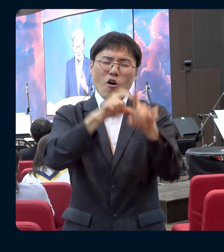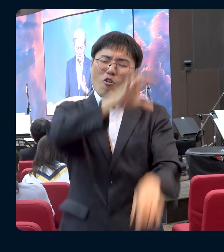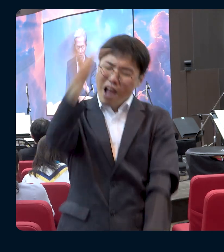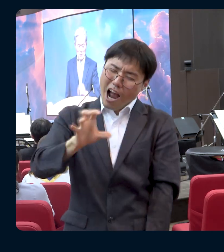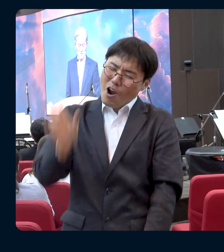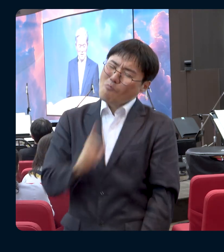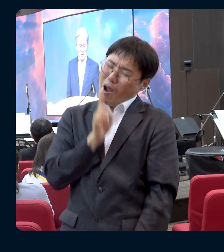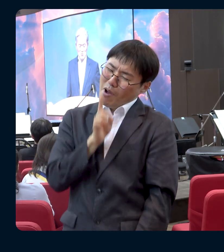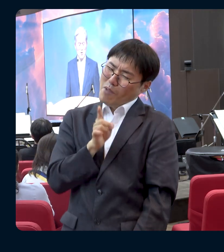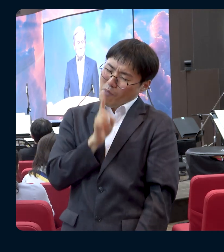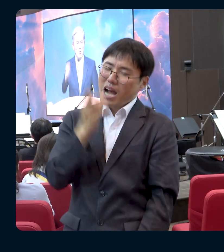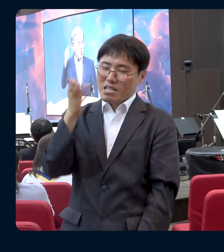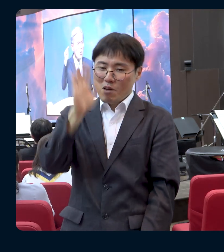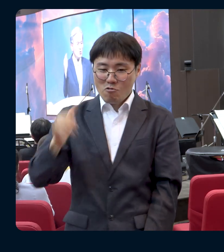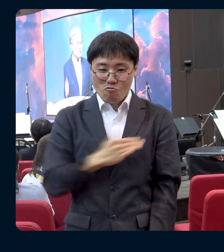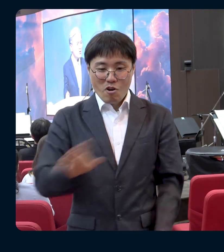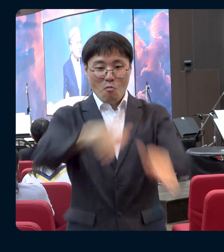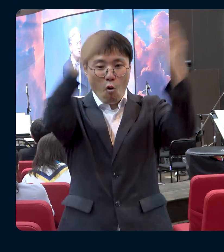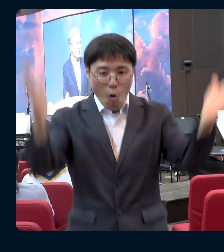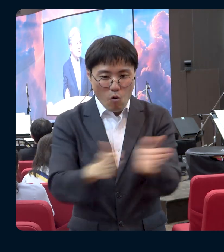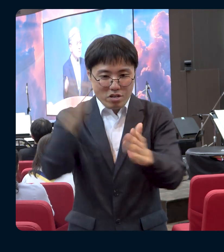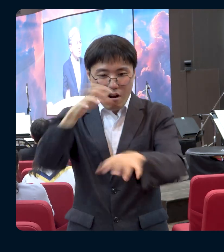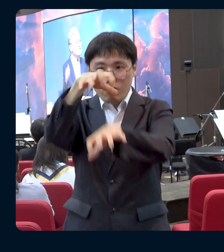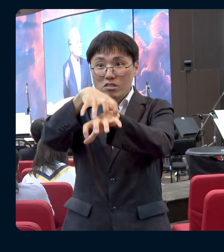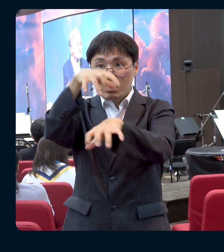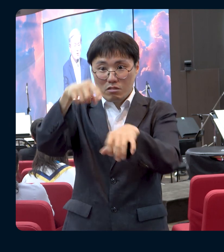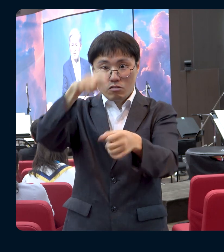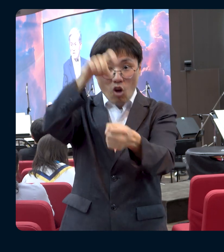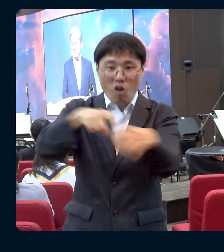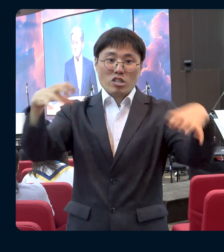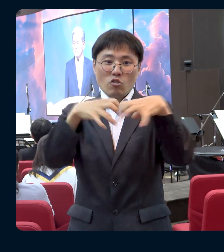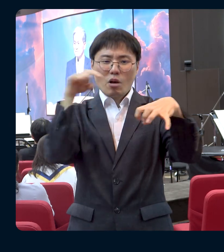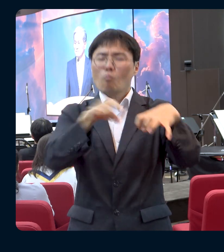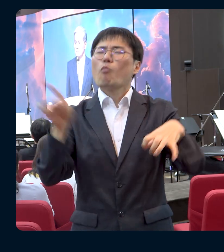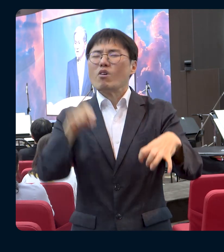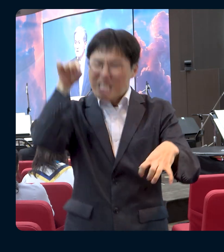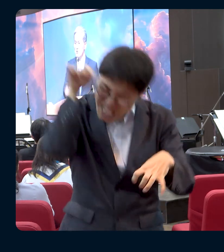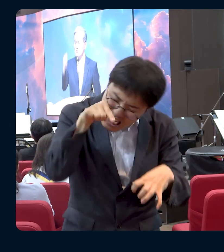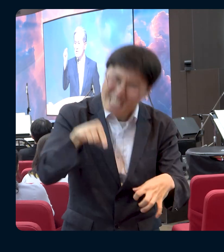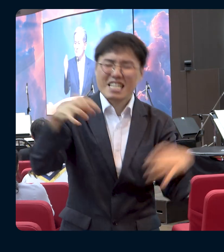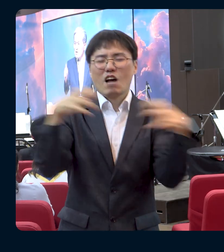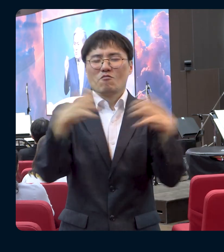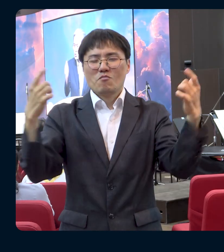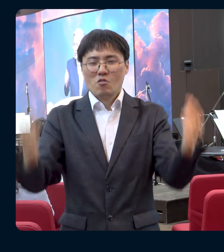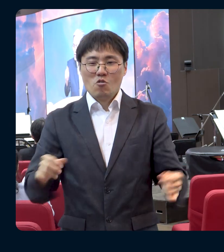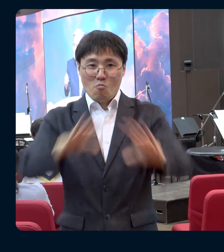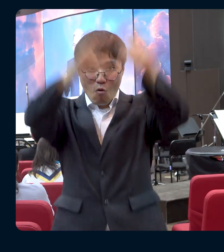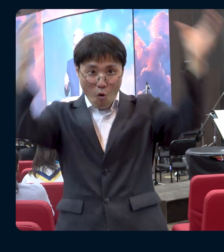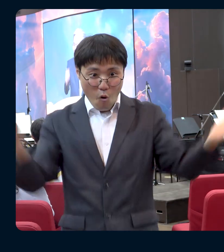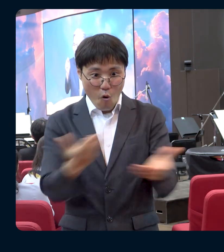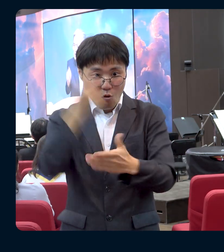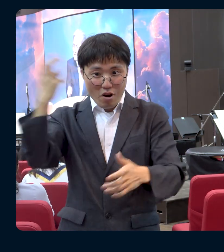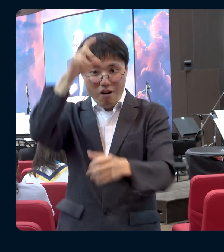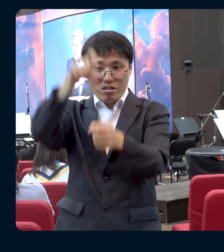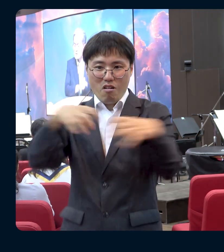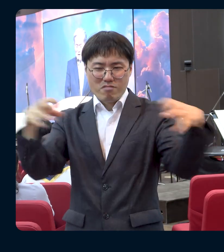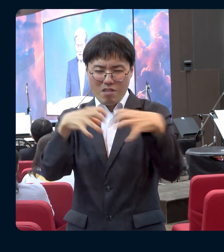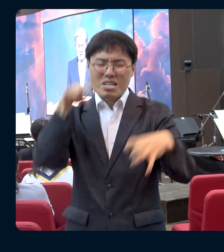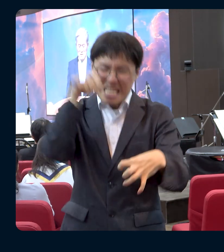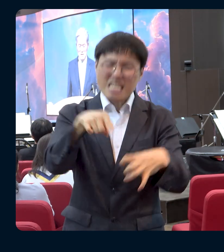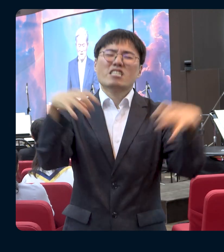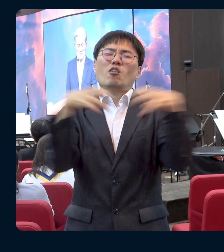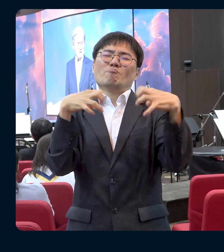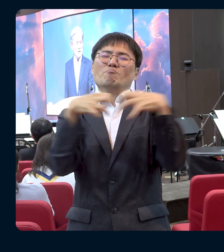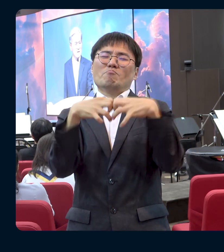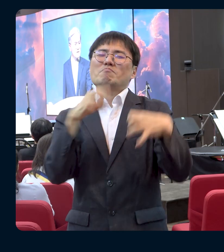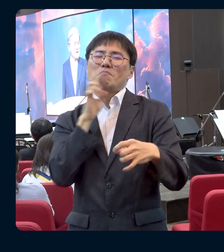많이 하는데, 그래요. 우리의 모든 영적 전쟁은 바로 이 싸움이에요. 결국은 우리의 모든 영적 전쟁은 바로 이